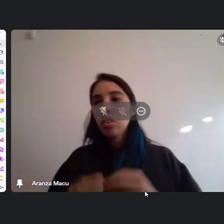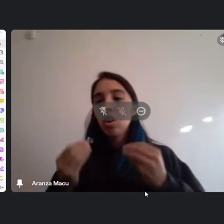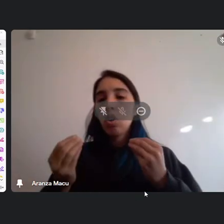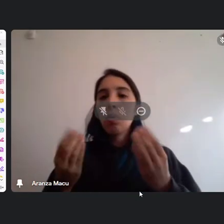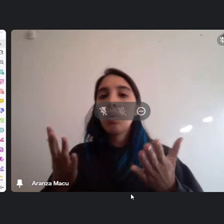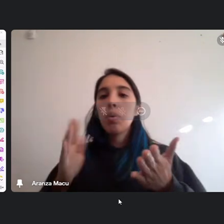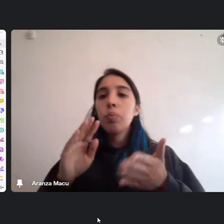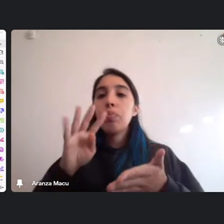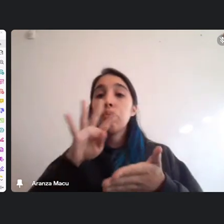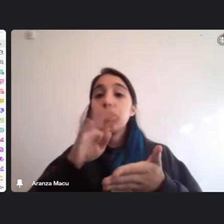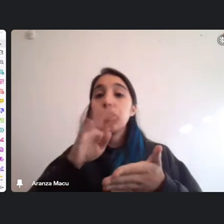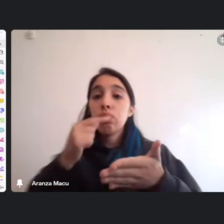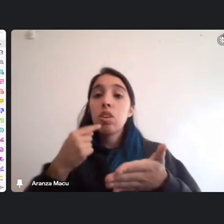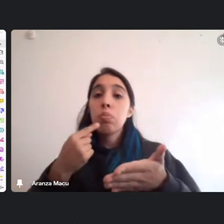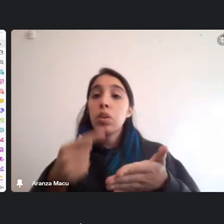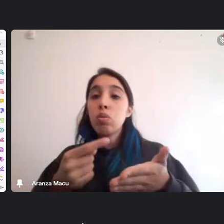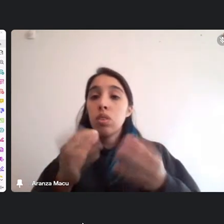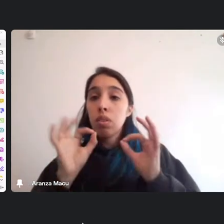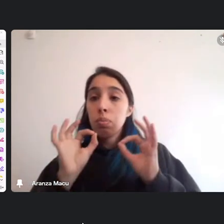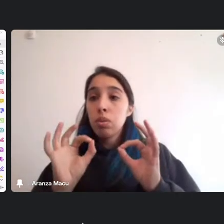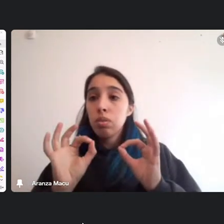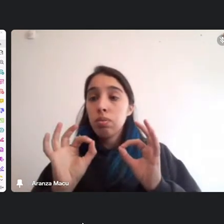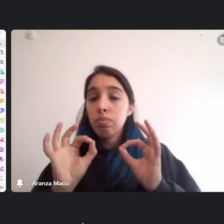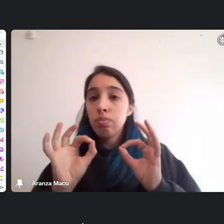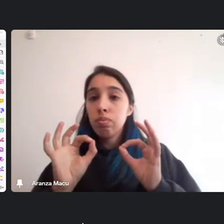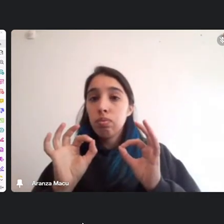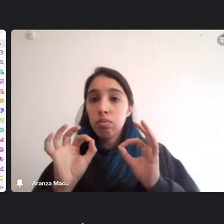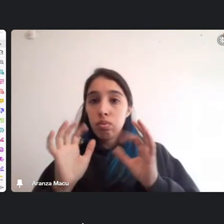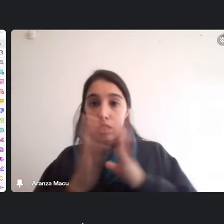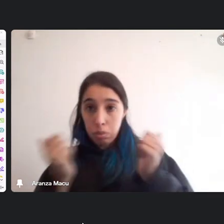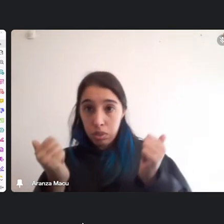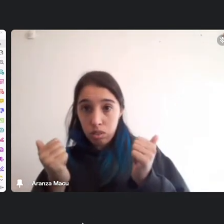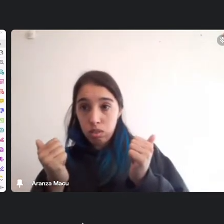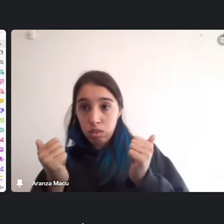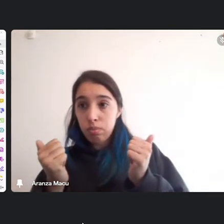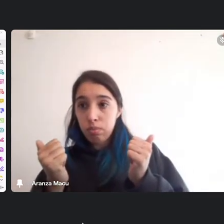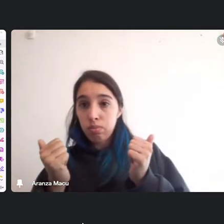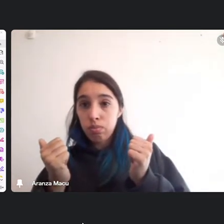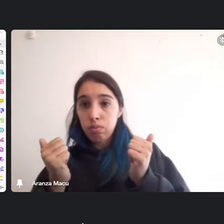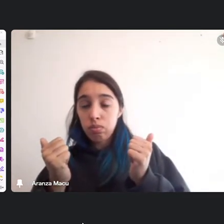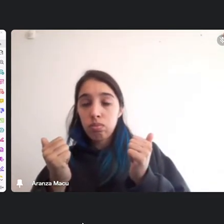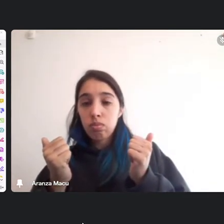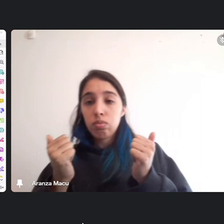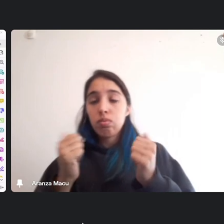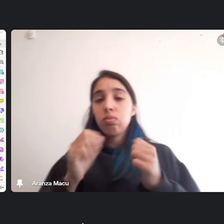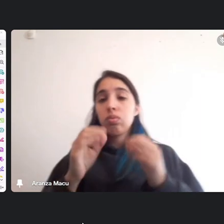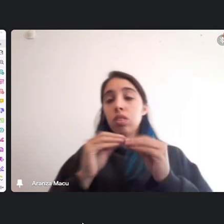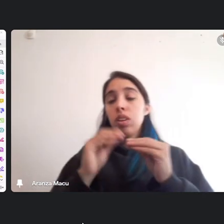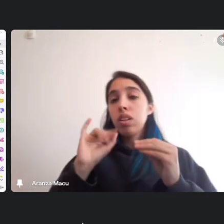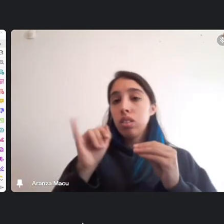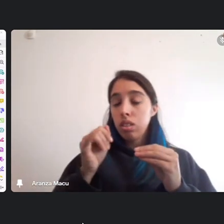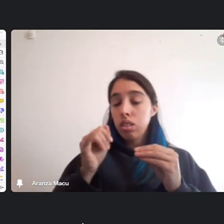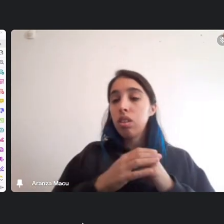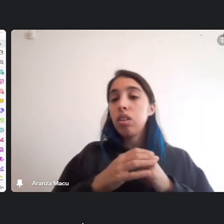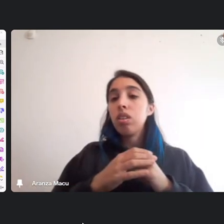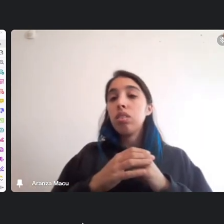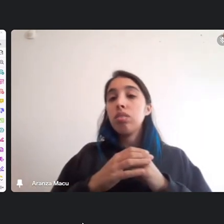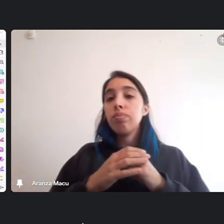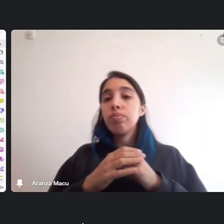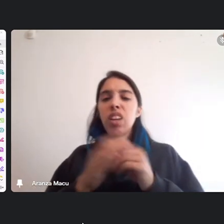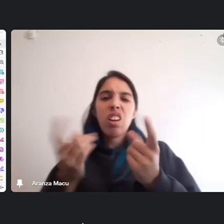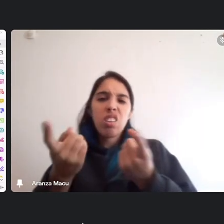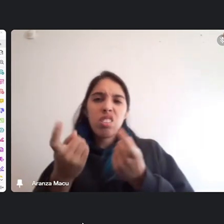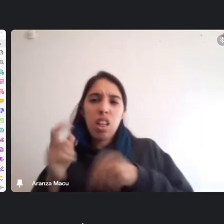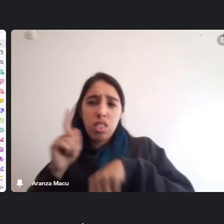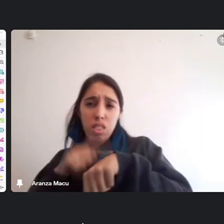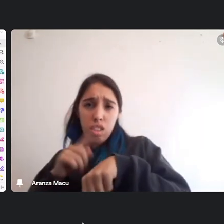terminaste? Yo también, profe. Bien. ¿Alguien más necesita más tiempo? Pablo, ¿cómo